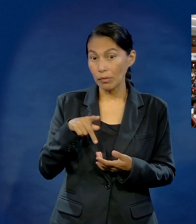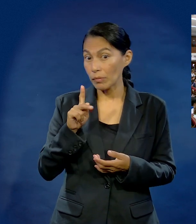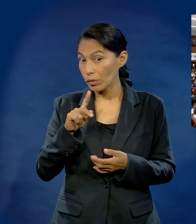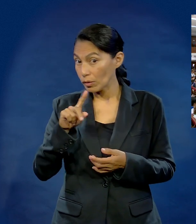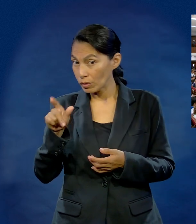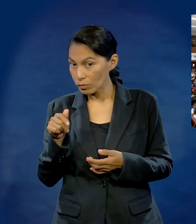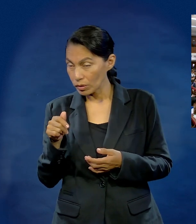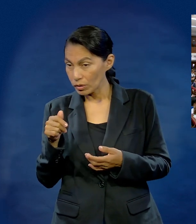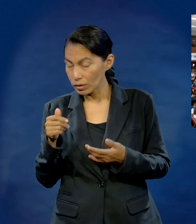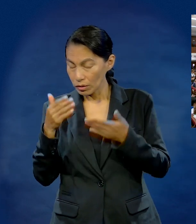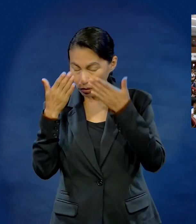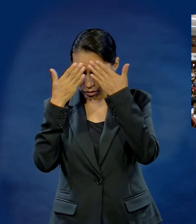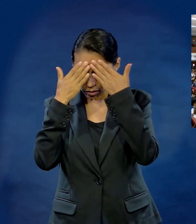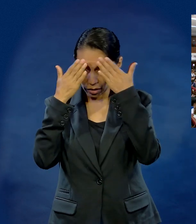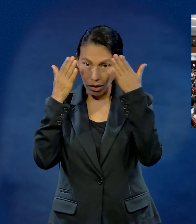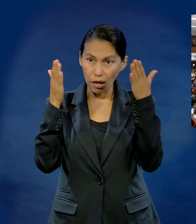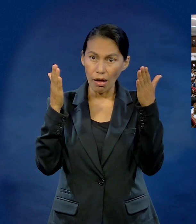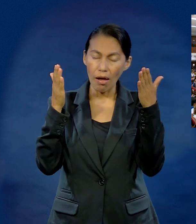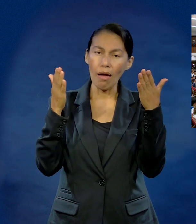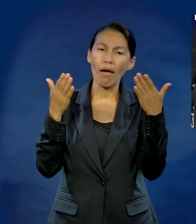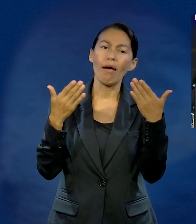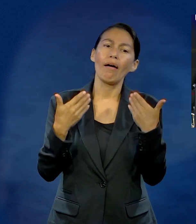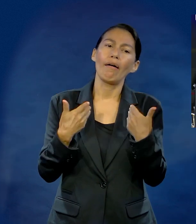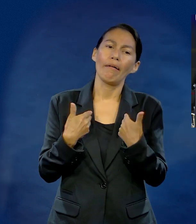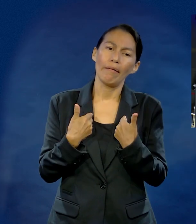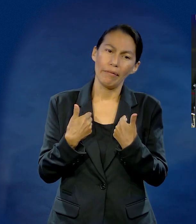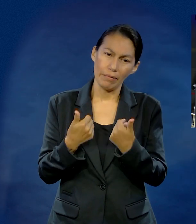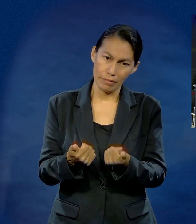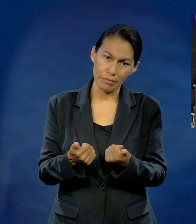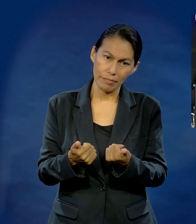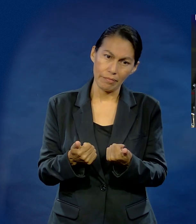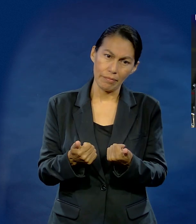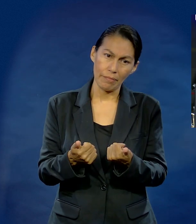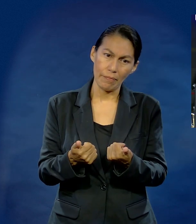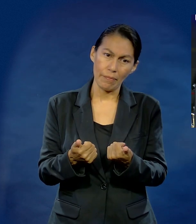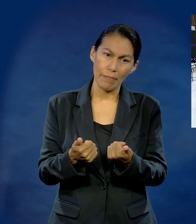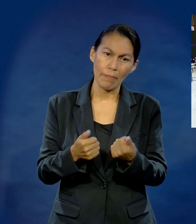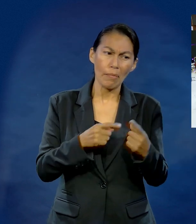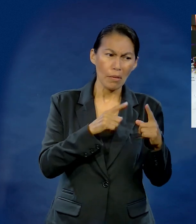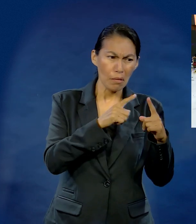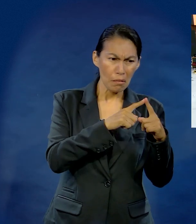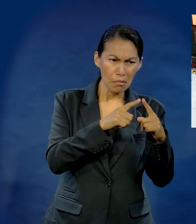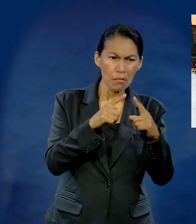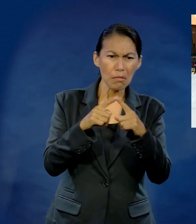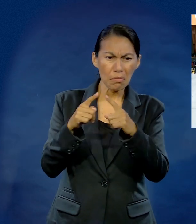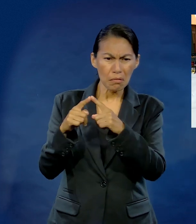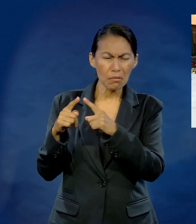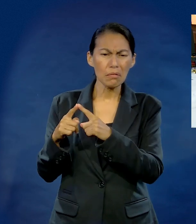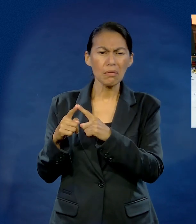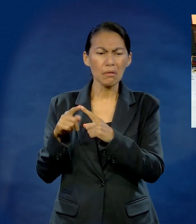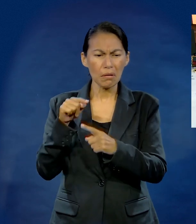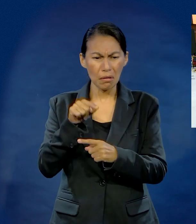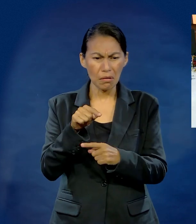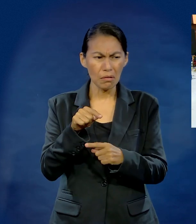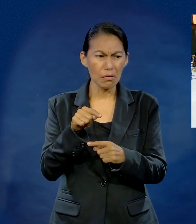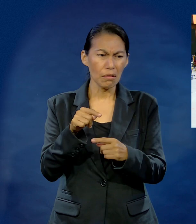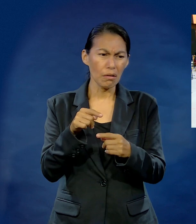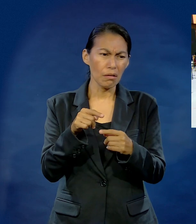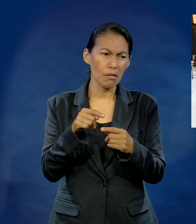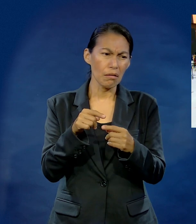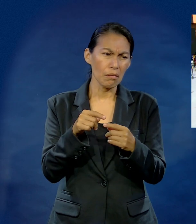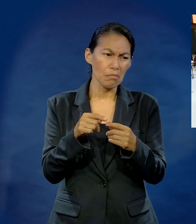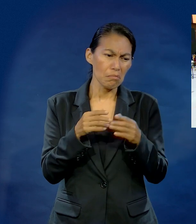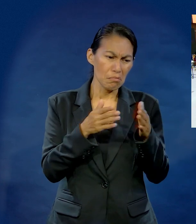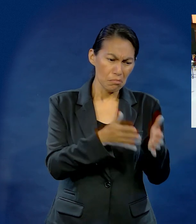gustaban, pero después fui tomándoles cierto gusto y entendí que de las ceremonias que en la